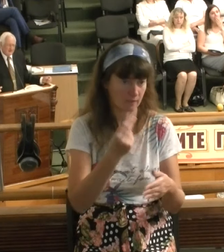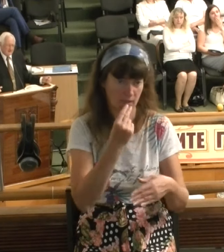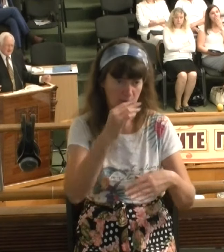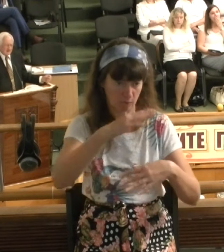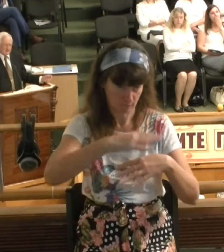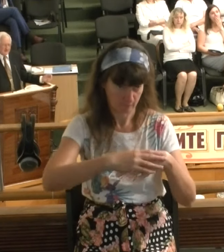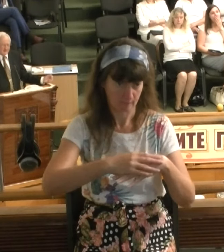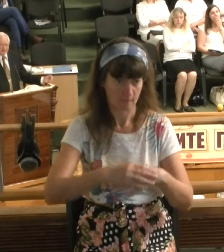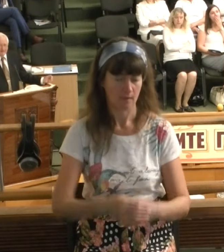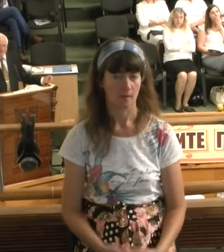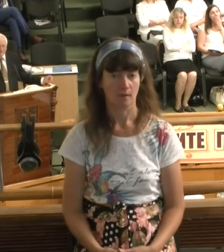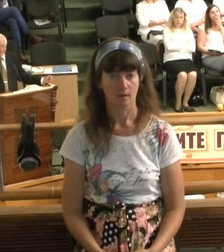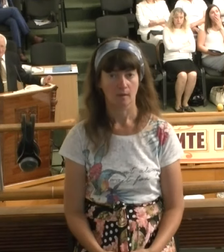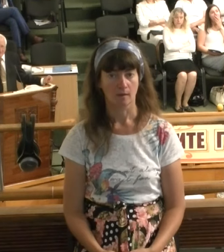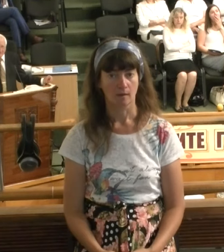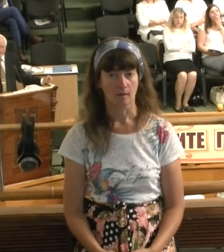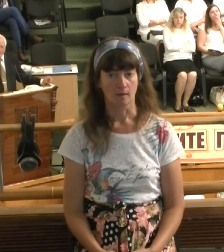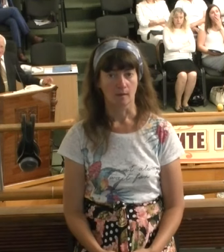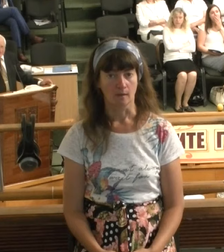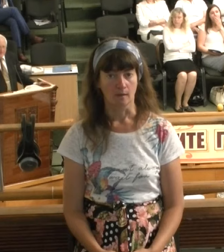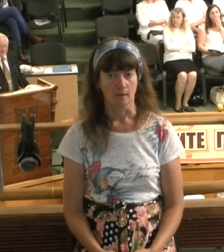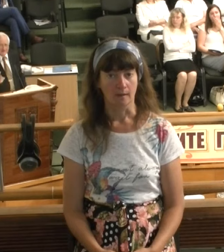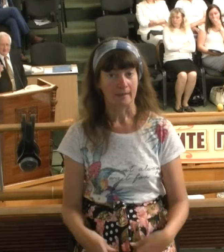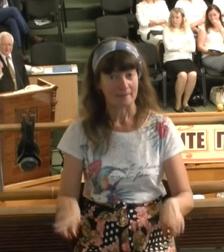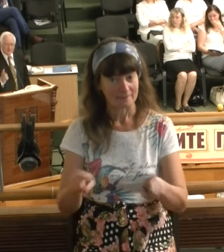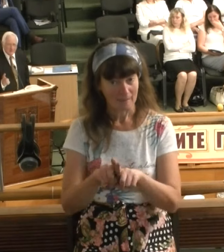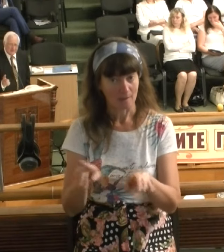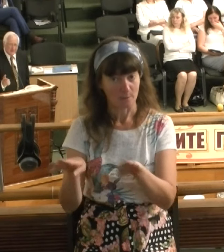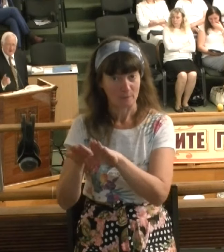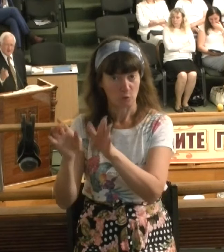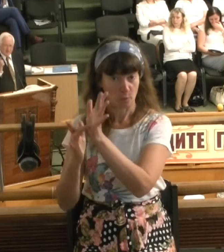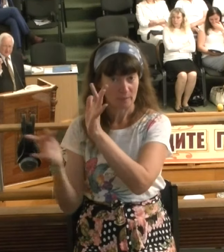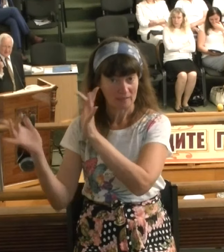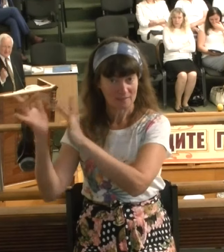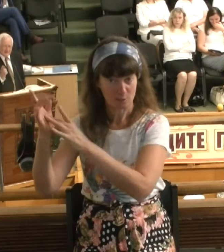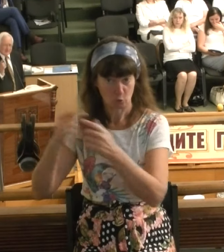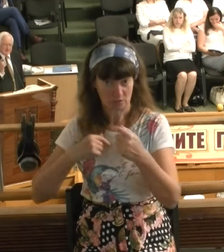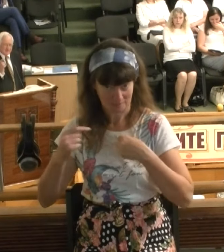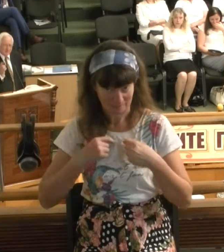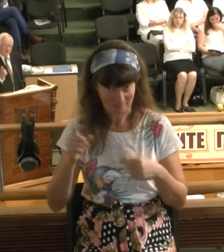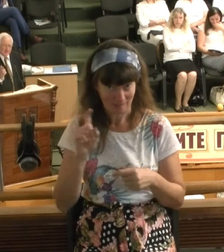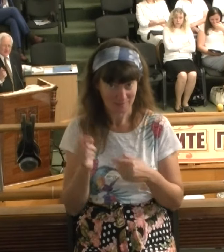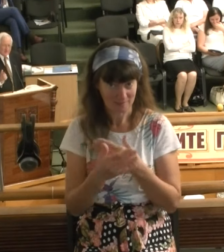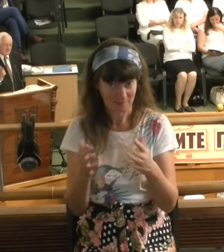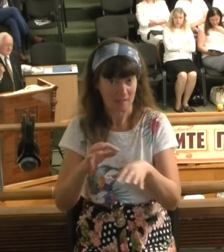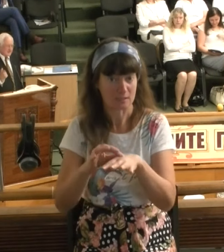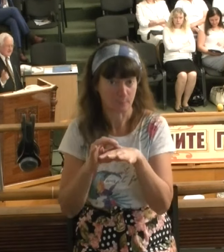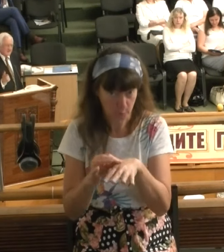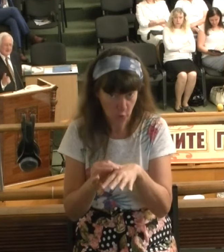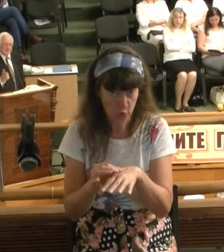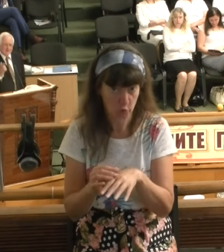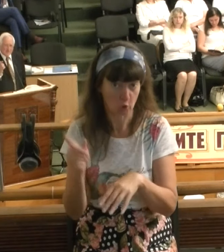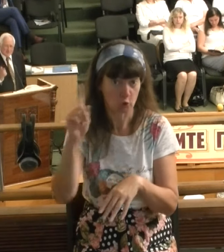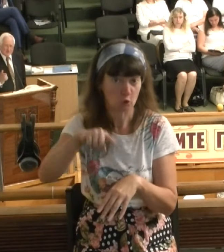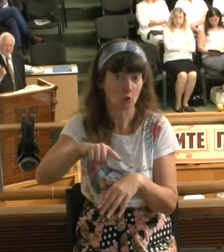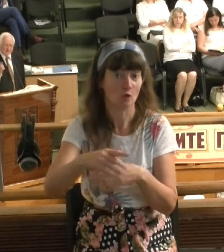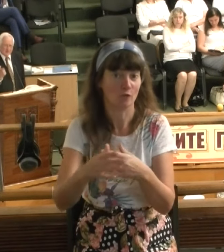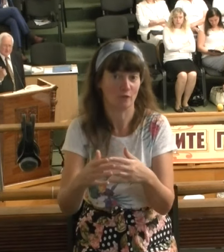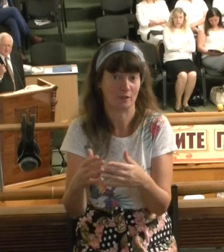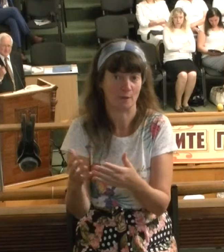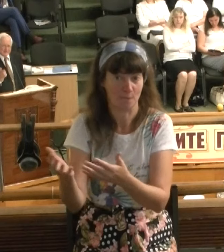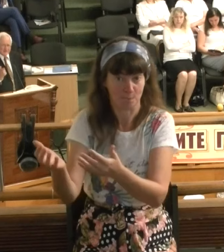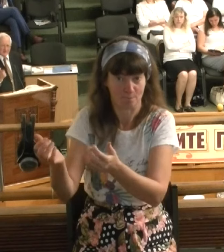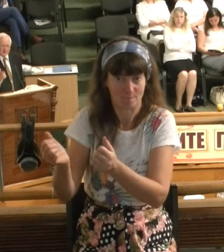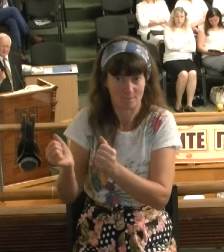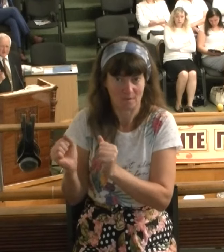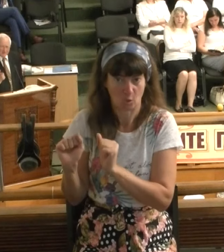чувствования, какие во Христе Иисусе. И так как Христос пострадал за нас плотью, то и вы вооружитесь той